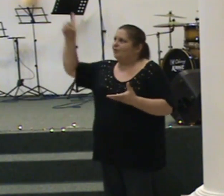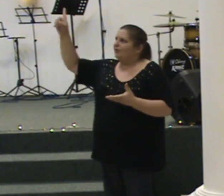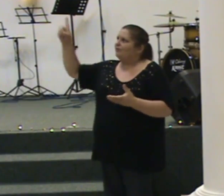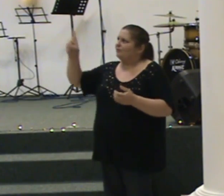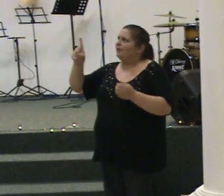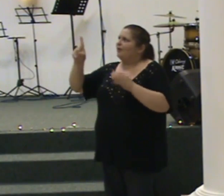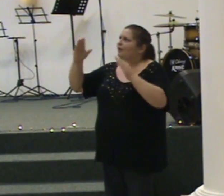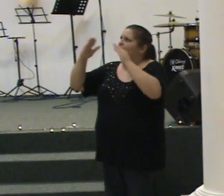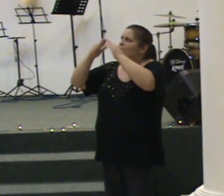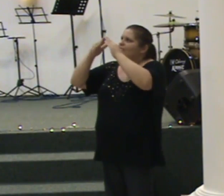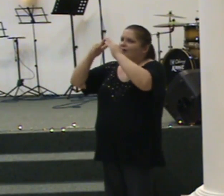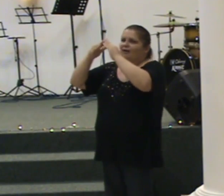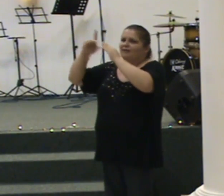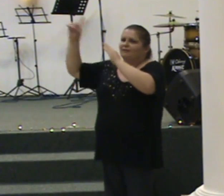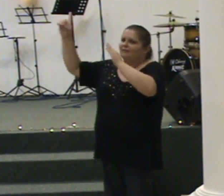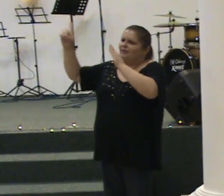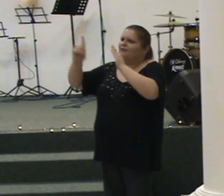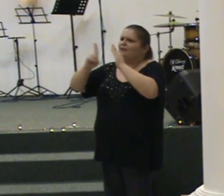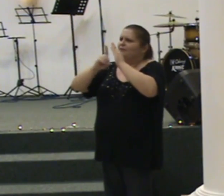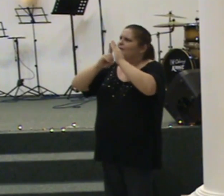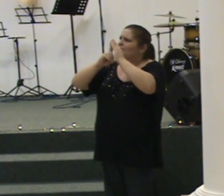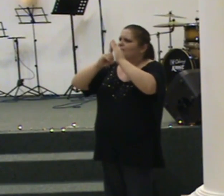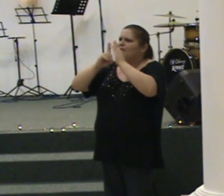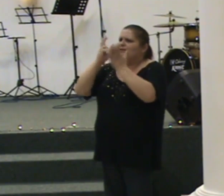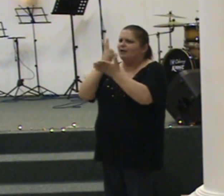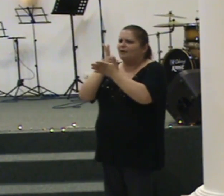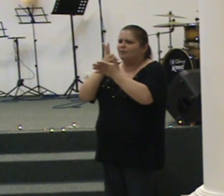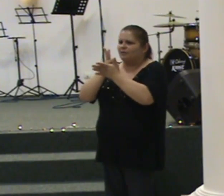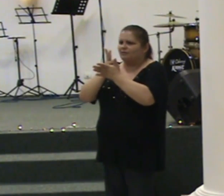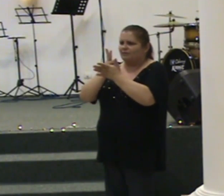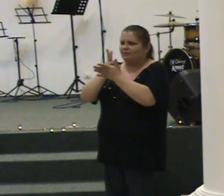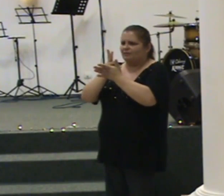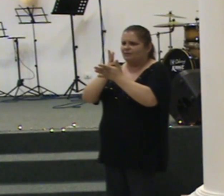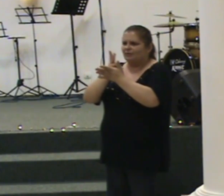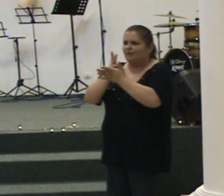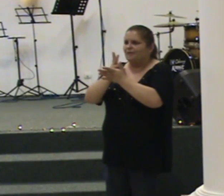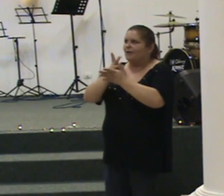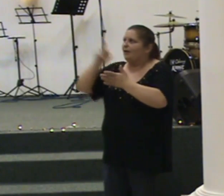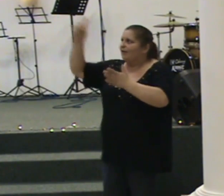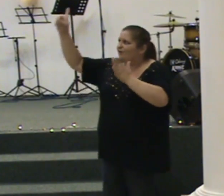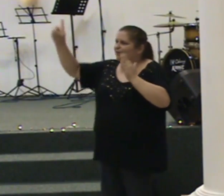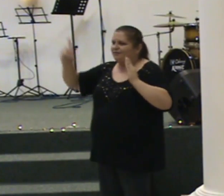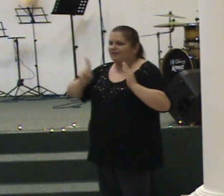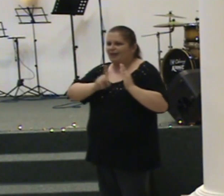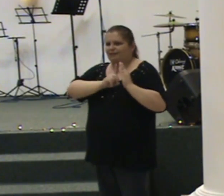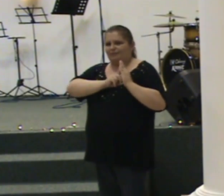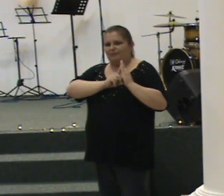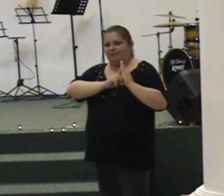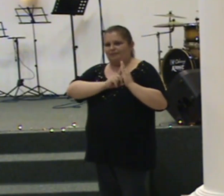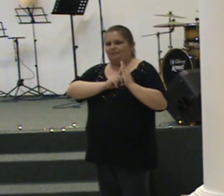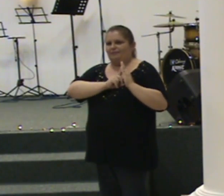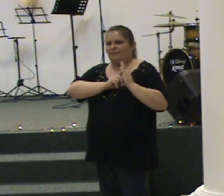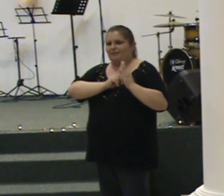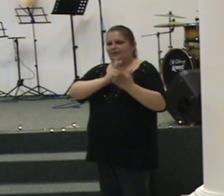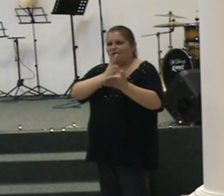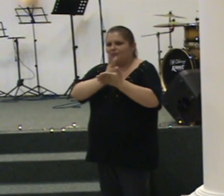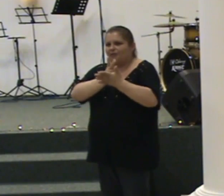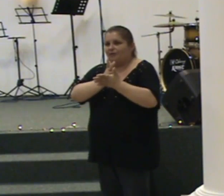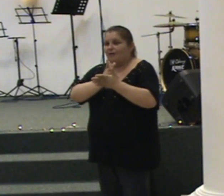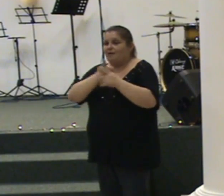em nossa casa, que o Espírito Santo venha fazer habitação em nós. E nisso aí, nós temos uma luta tremenda.